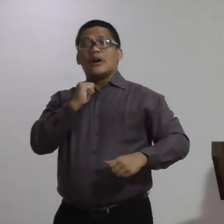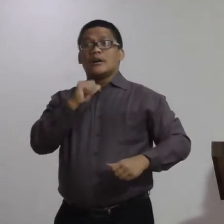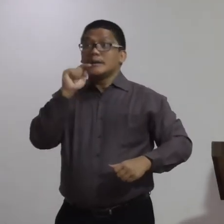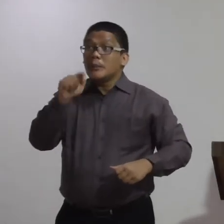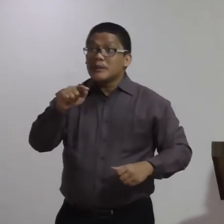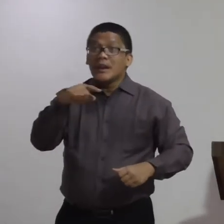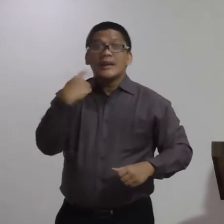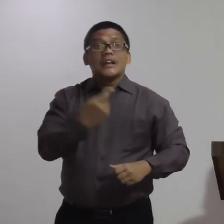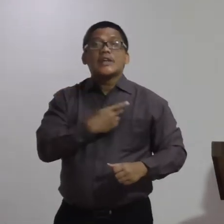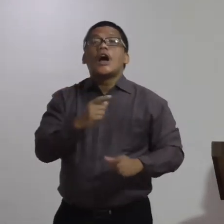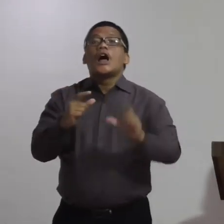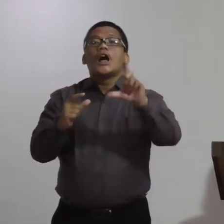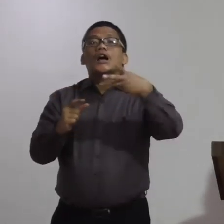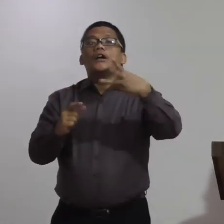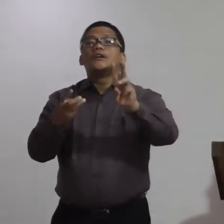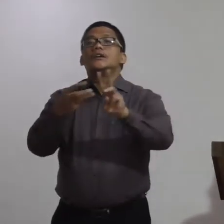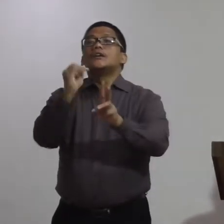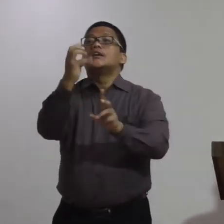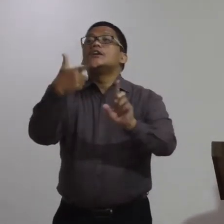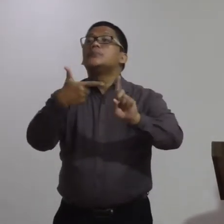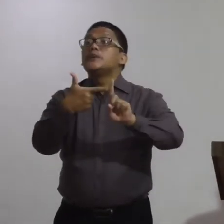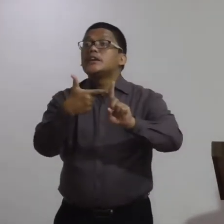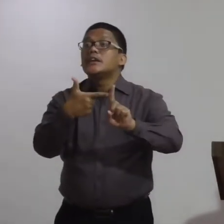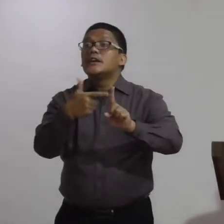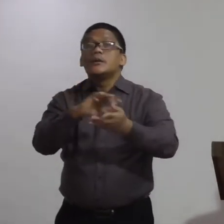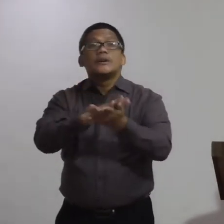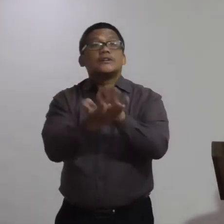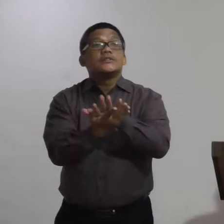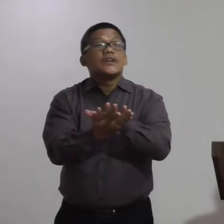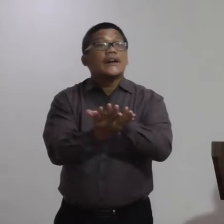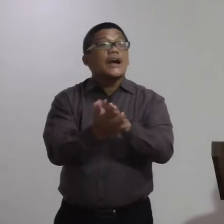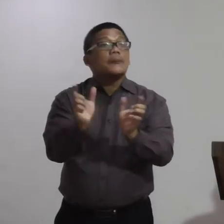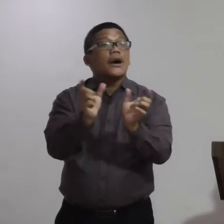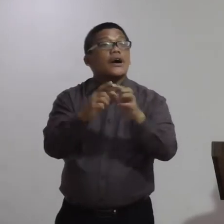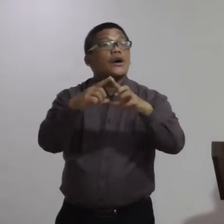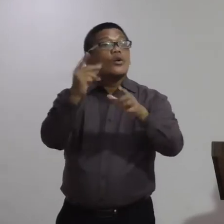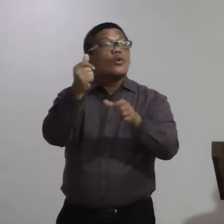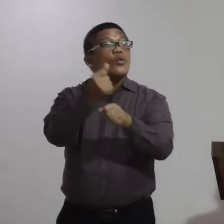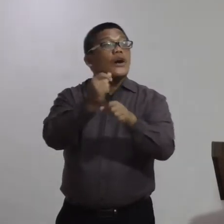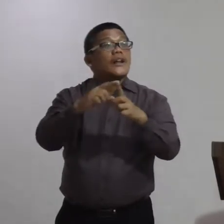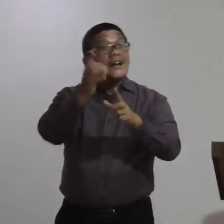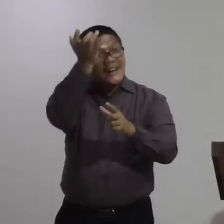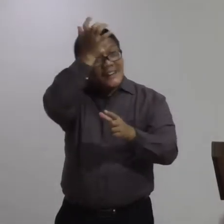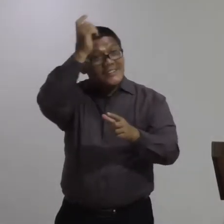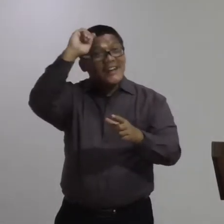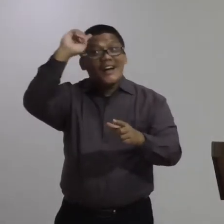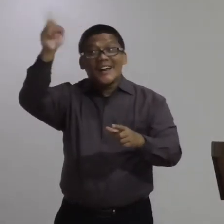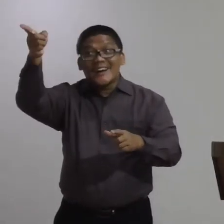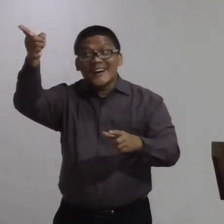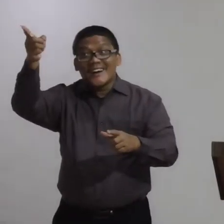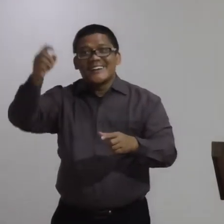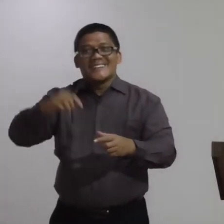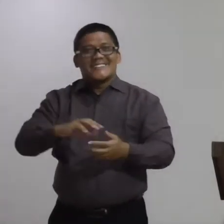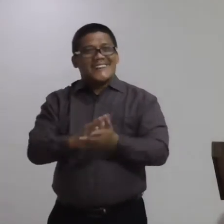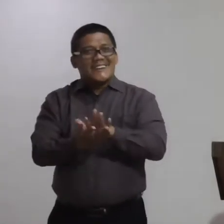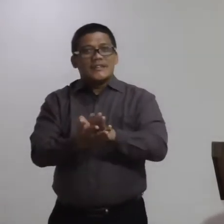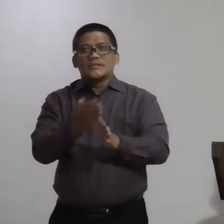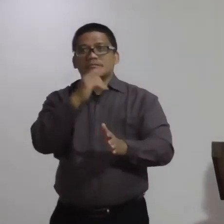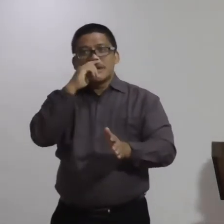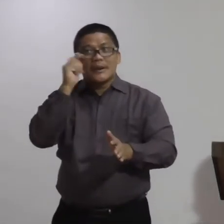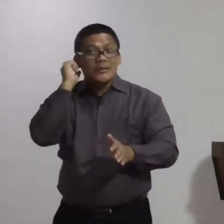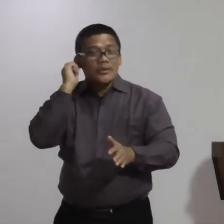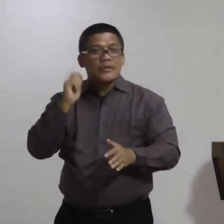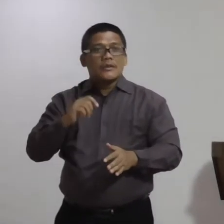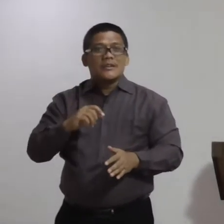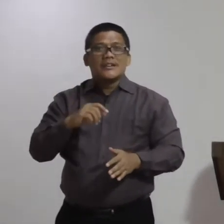itu, menjadi warga kerajaan Allah. Ya. Jadi Bapak Ibu, ya, mungkin sekali